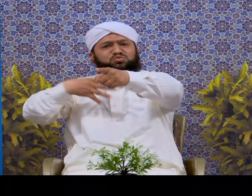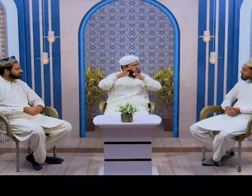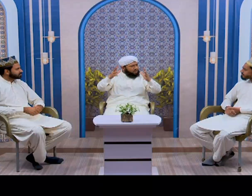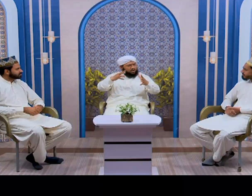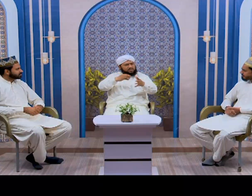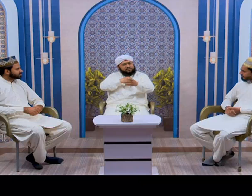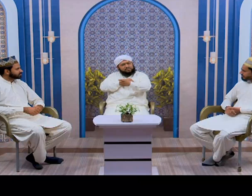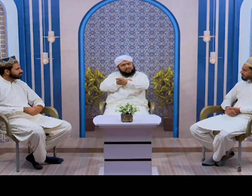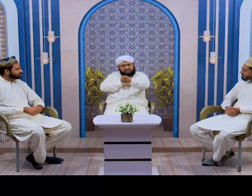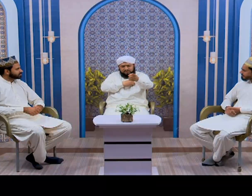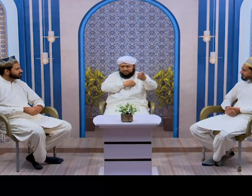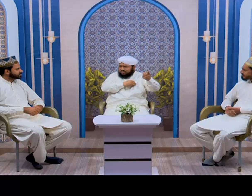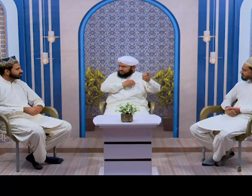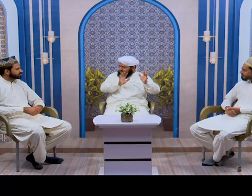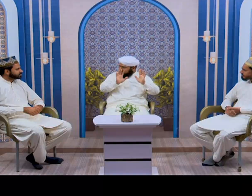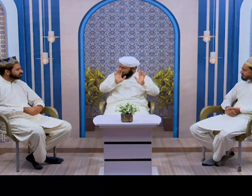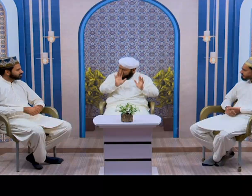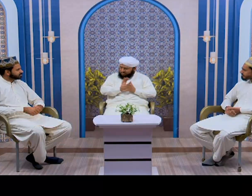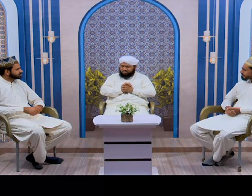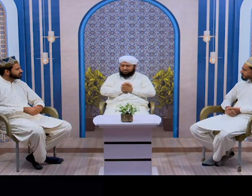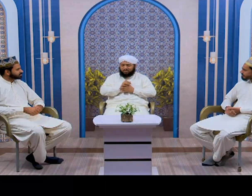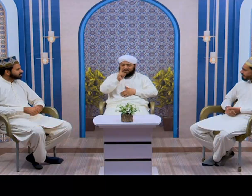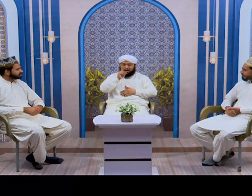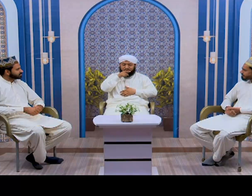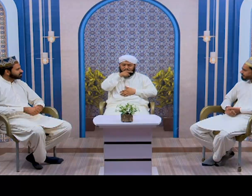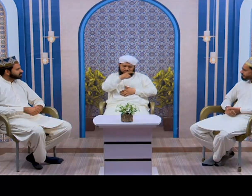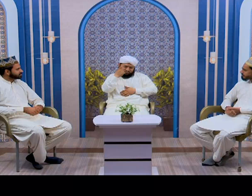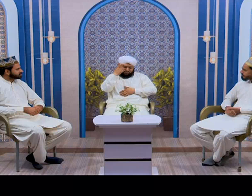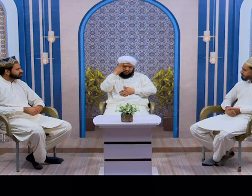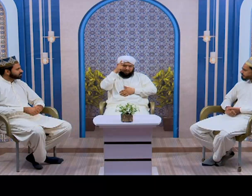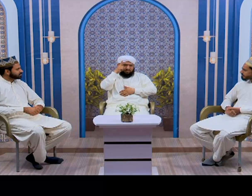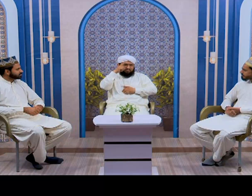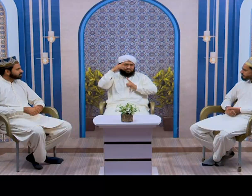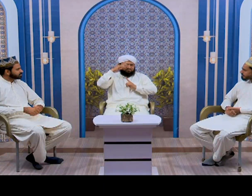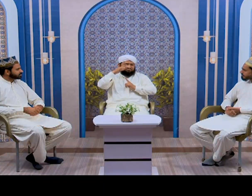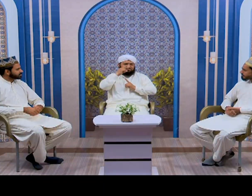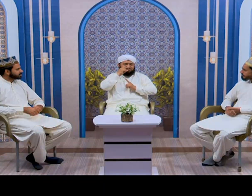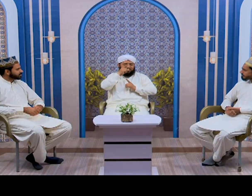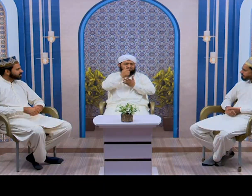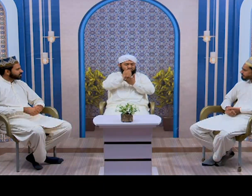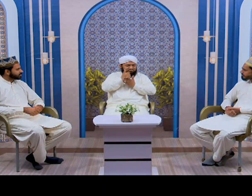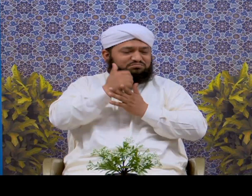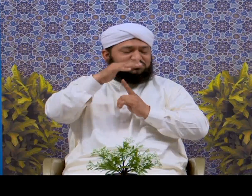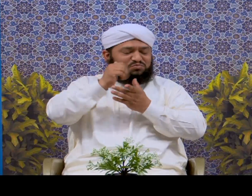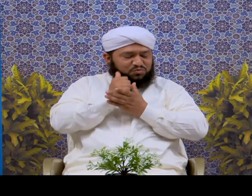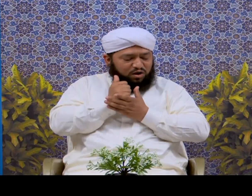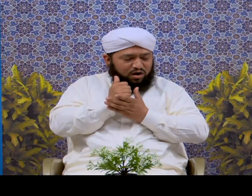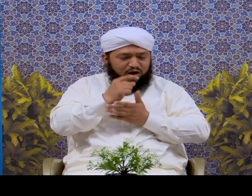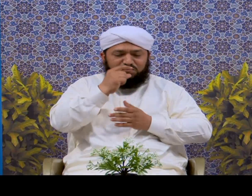پہنچاتا، انہیں ایذائیں دیتا تھا، اللہ پاک نے اس کے حسن زن کی، اس کی امید کی لاج رکھی اور روزے کی برکت